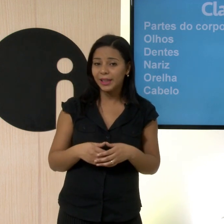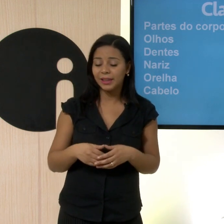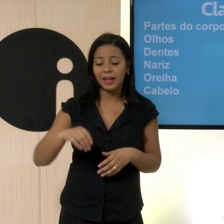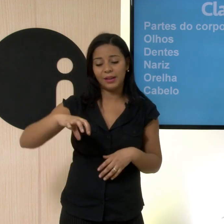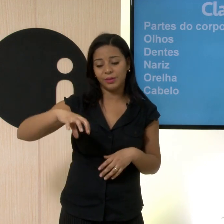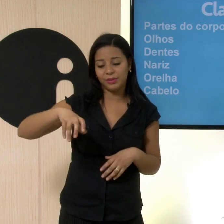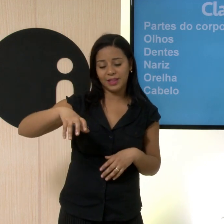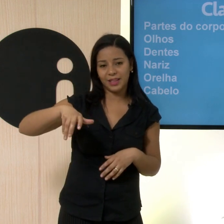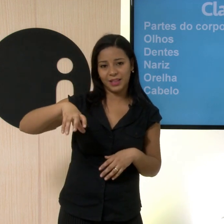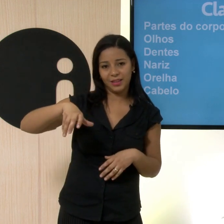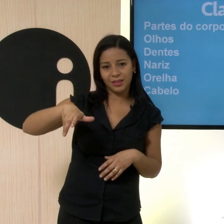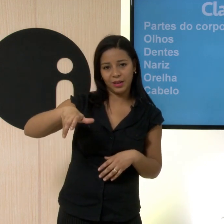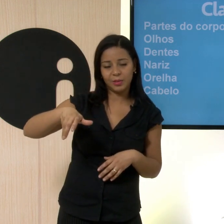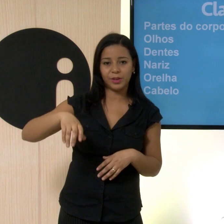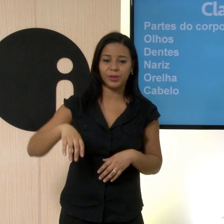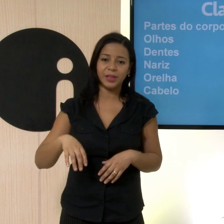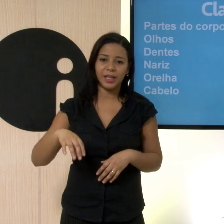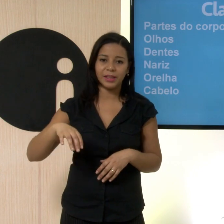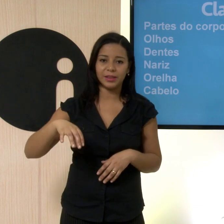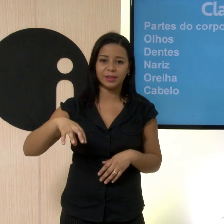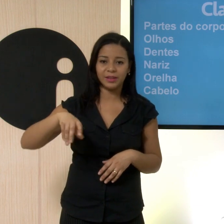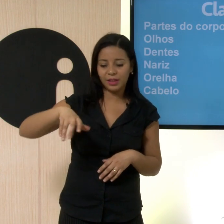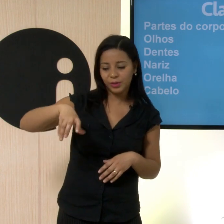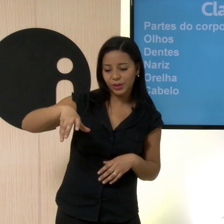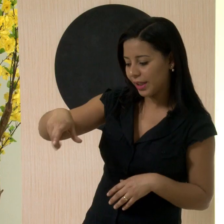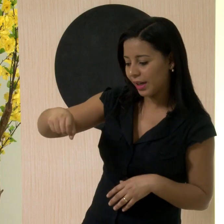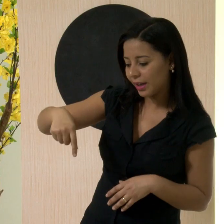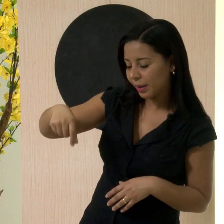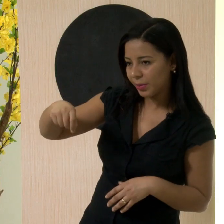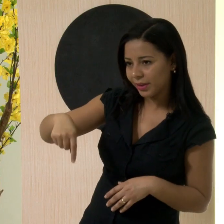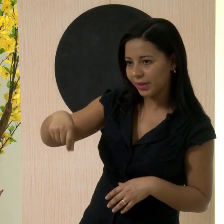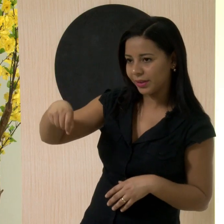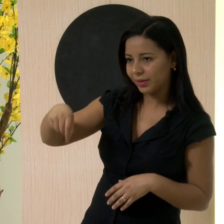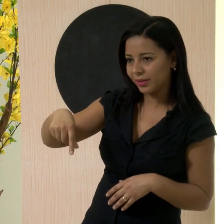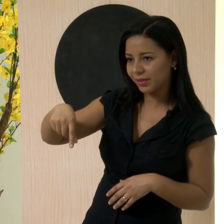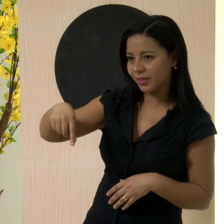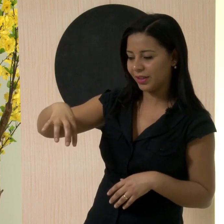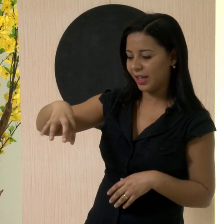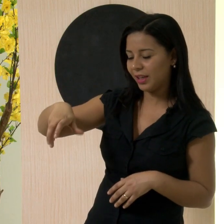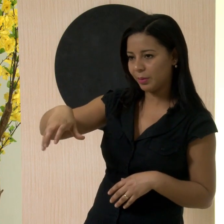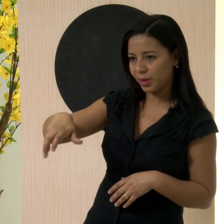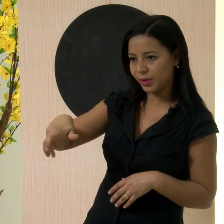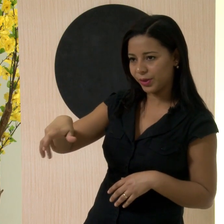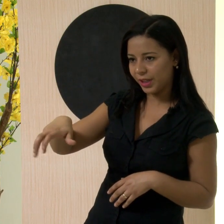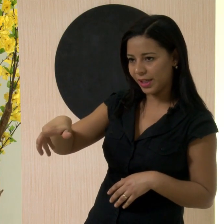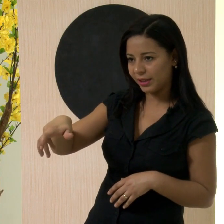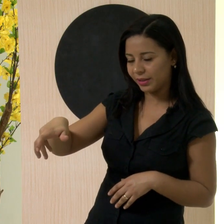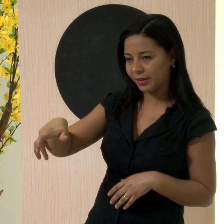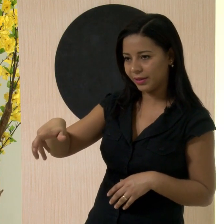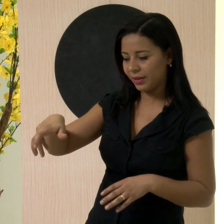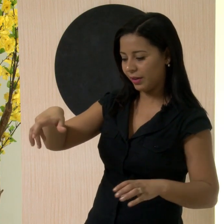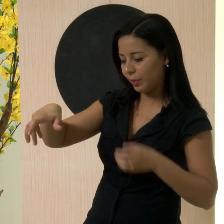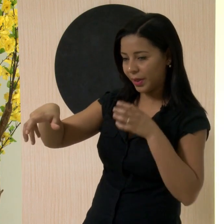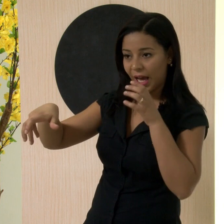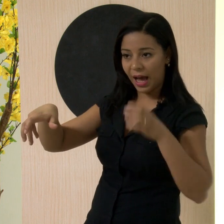torneira. Eu vou fazer aqui, ó, abrir a torneira. Torneira, ela tá pingando, ok? Abrir uma torneira. Vou pegar a